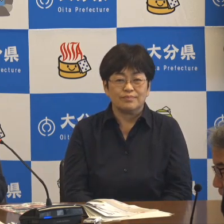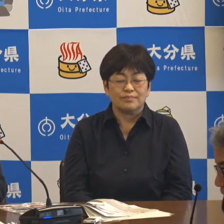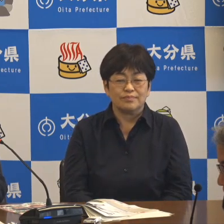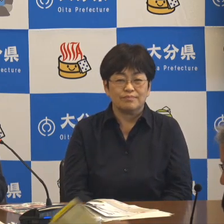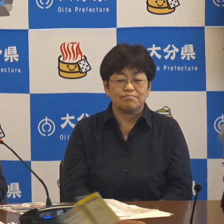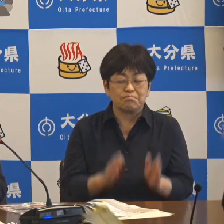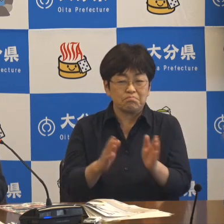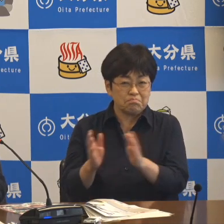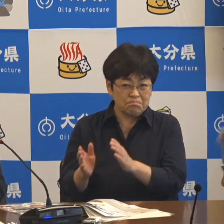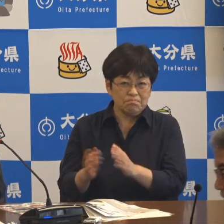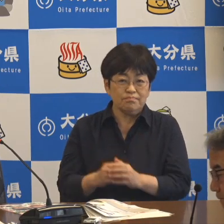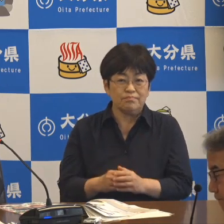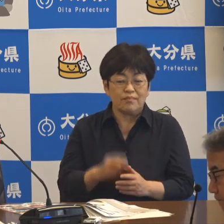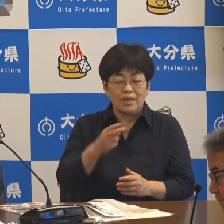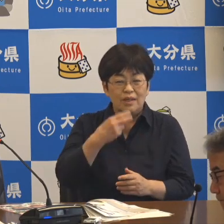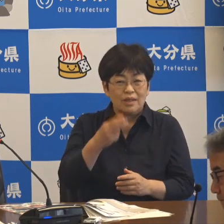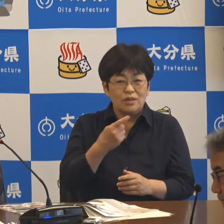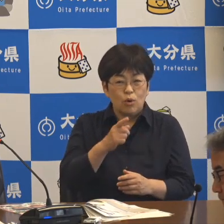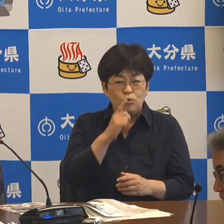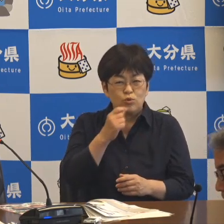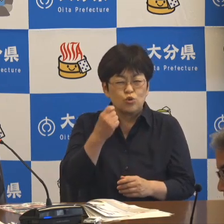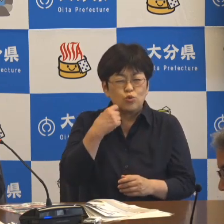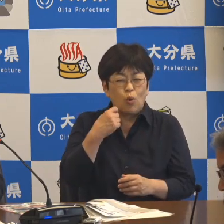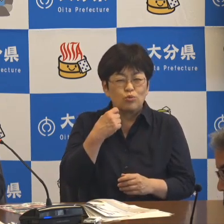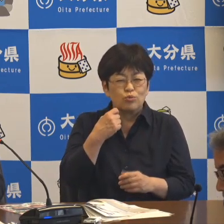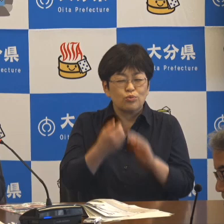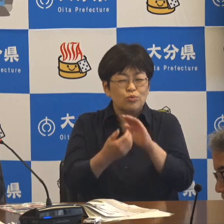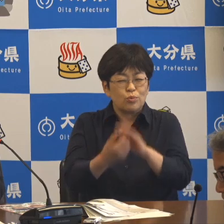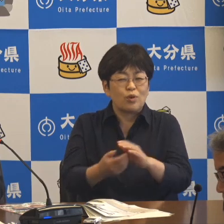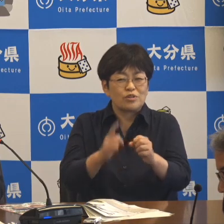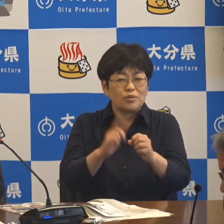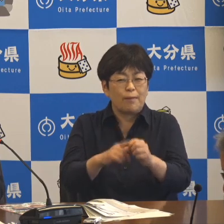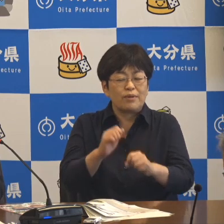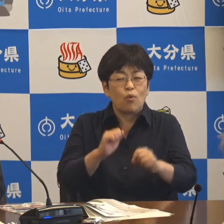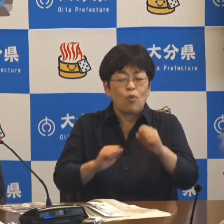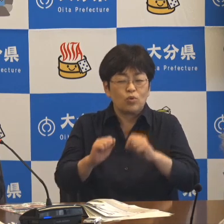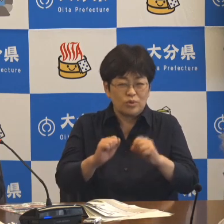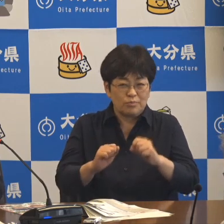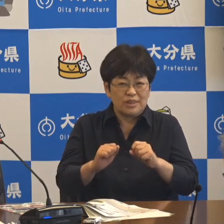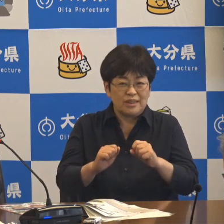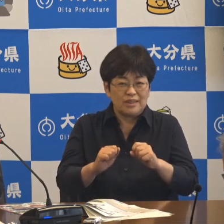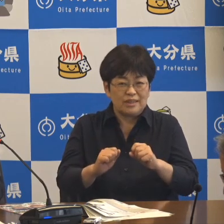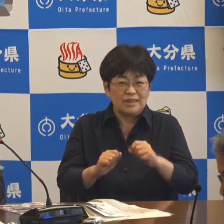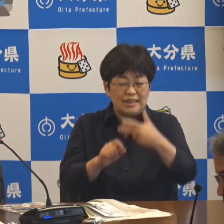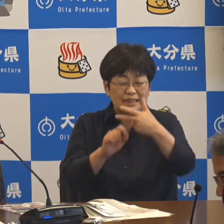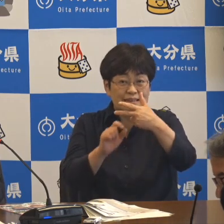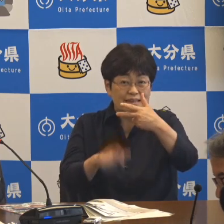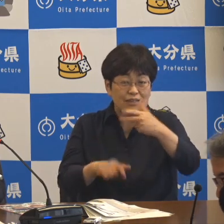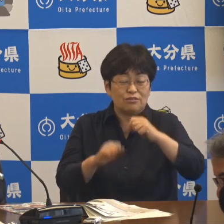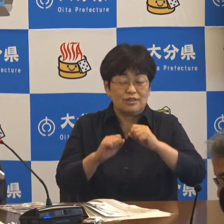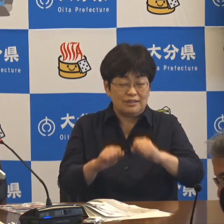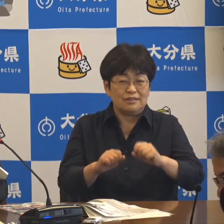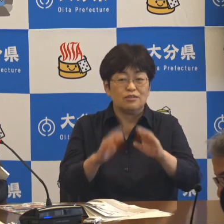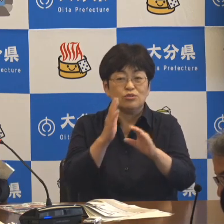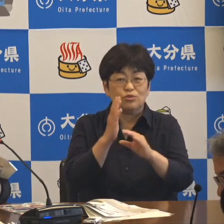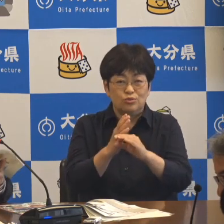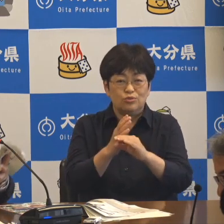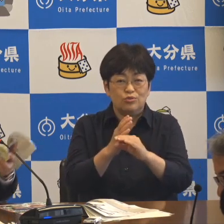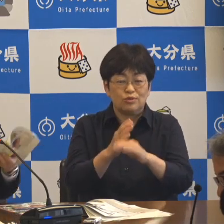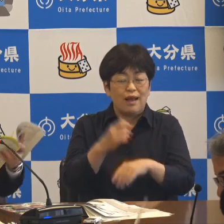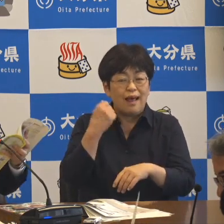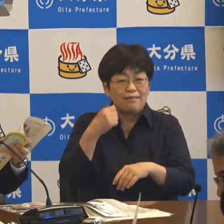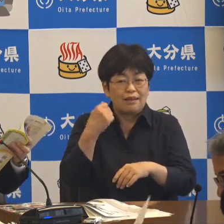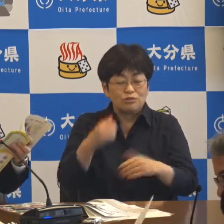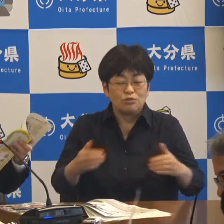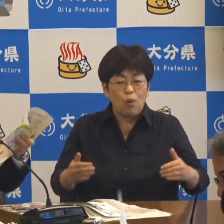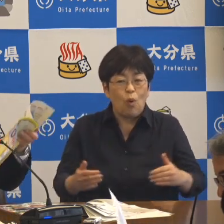食中毒の防止のための取り組みもちょうど7月にやっておりますし、また夏の事故ゼロ運動